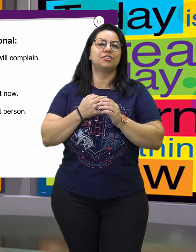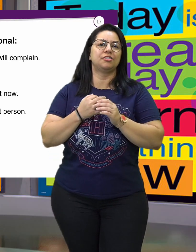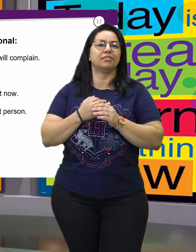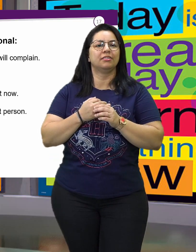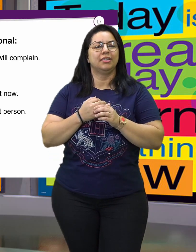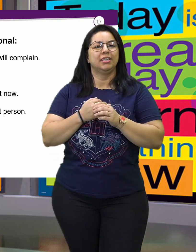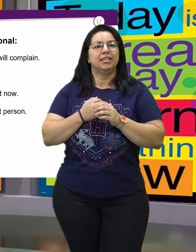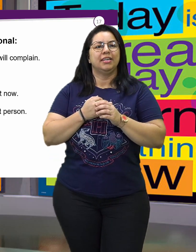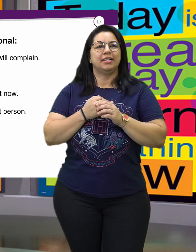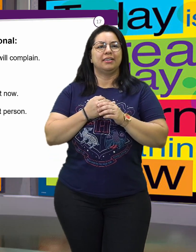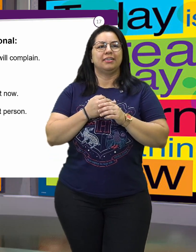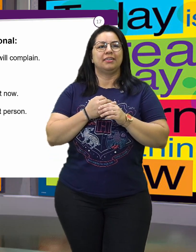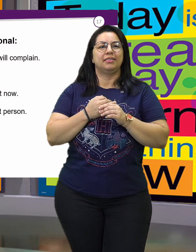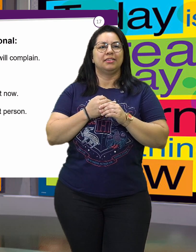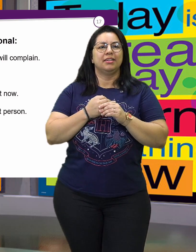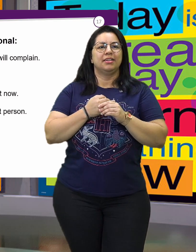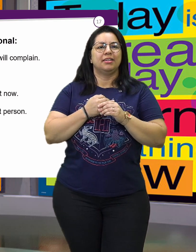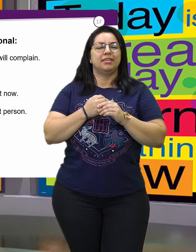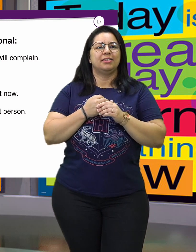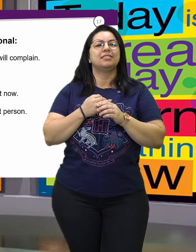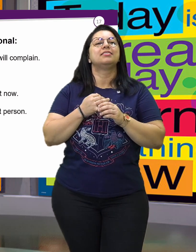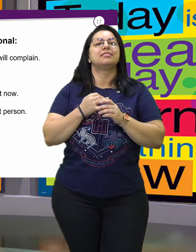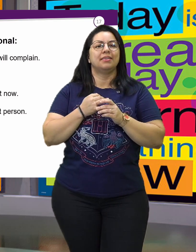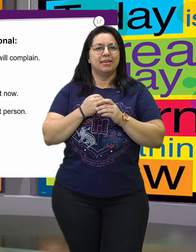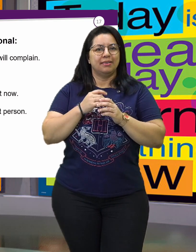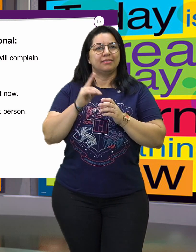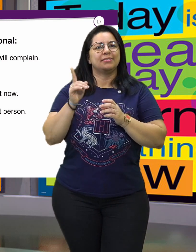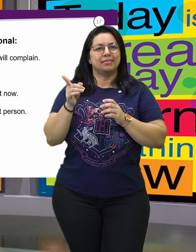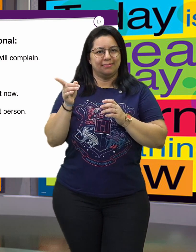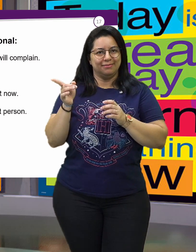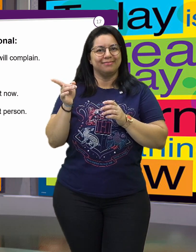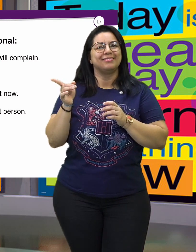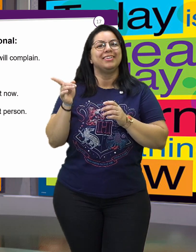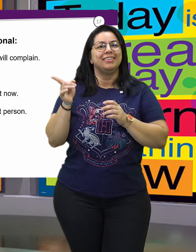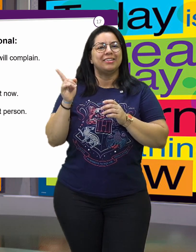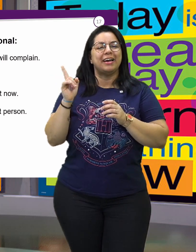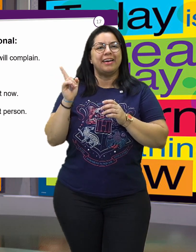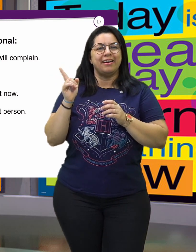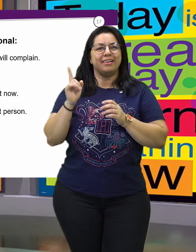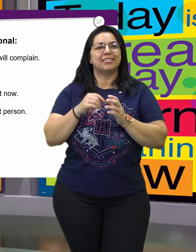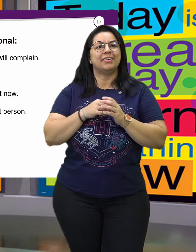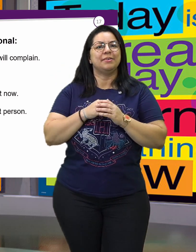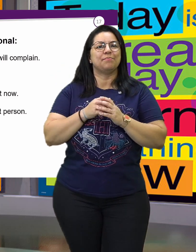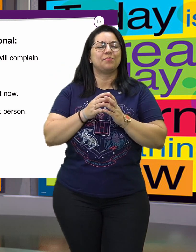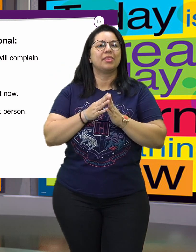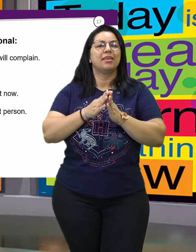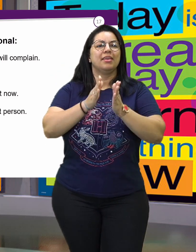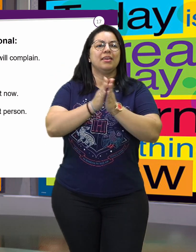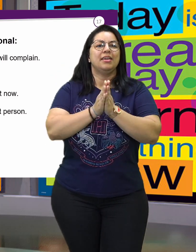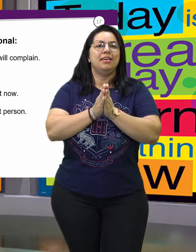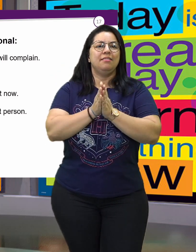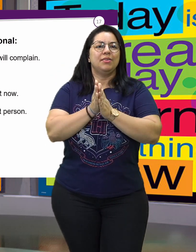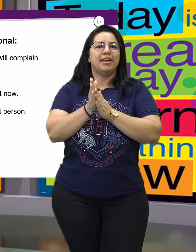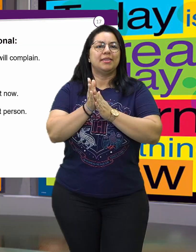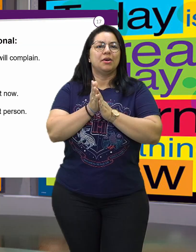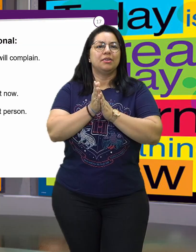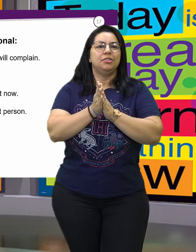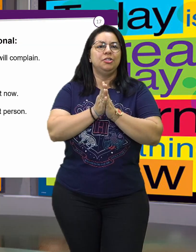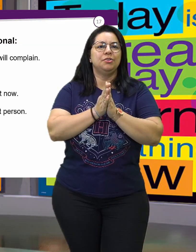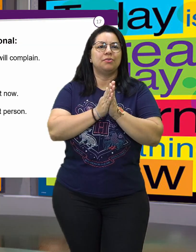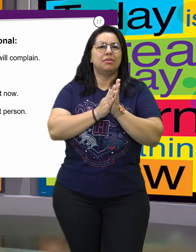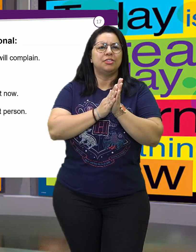conditional. First. Temos aqui, ó, simple present e futuro simples ali. Então, é isso aí. Entendeu? Na letra B, if you